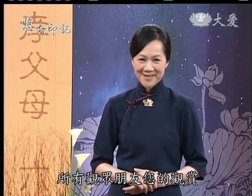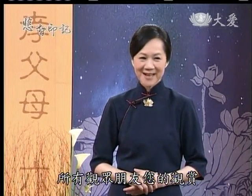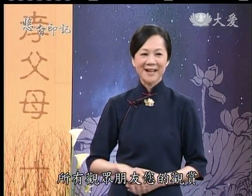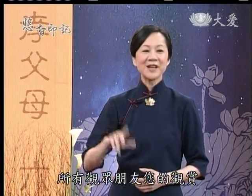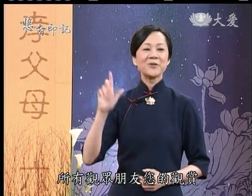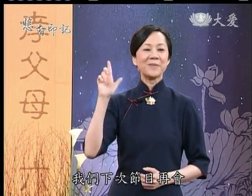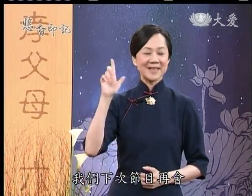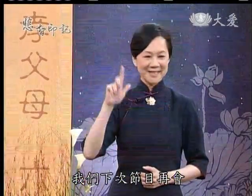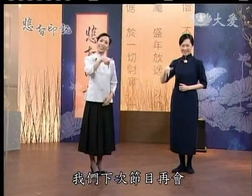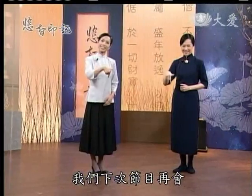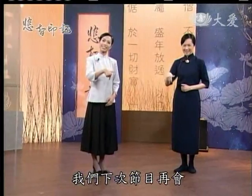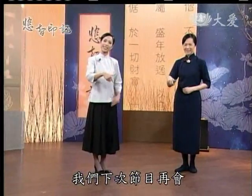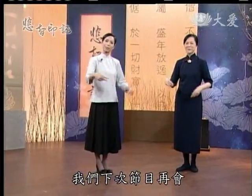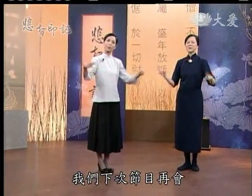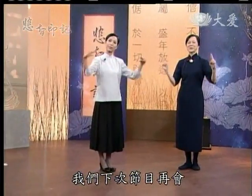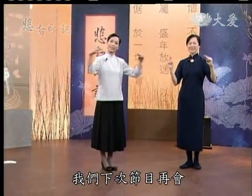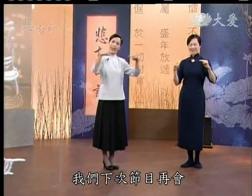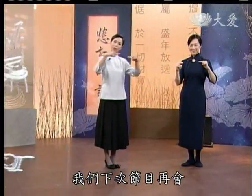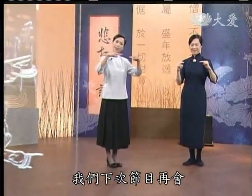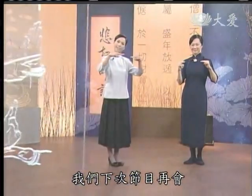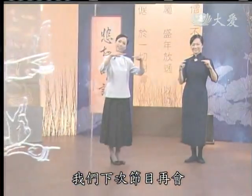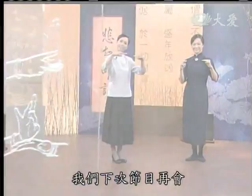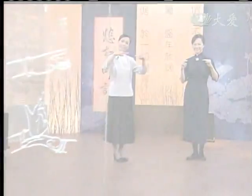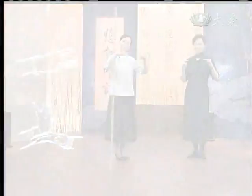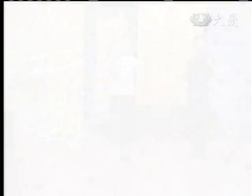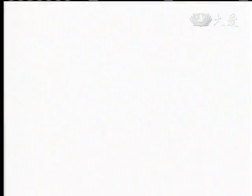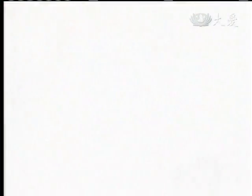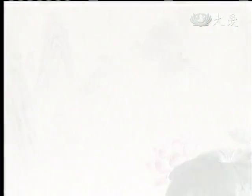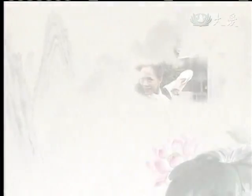观赏，我们下次节目再会。